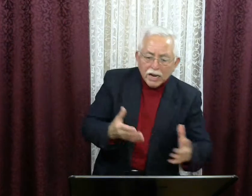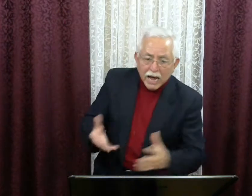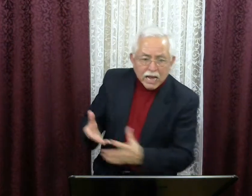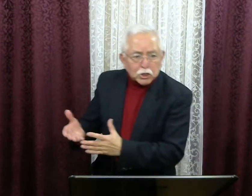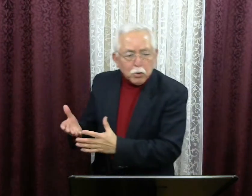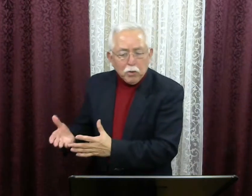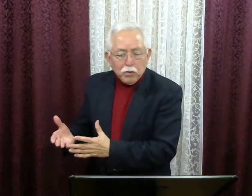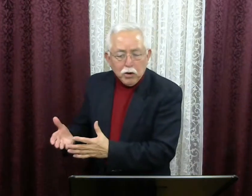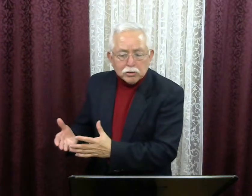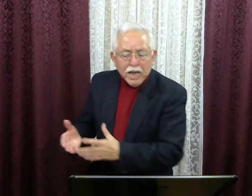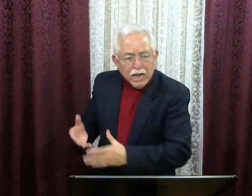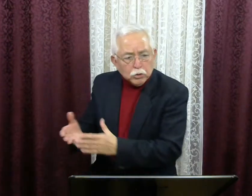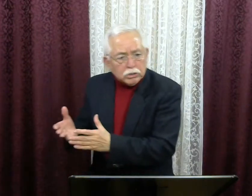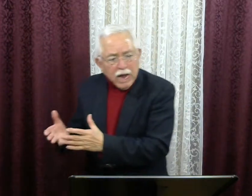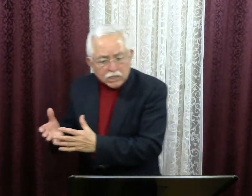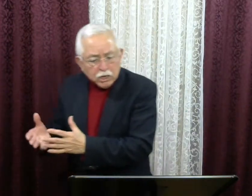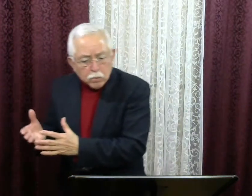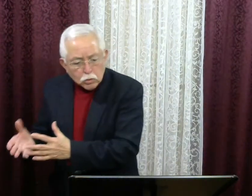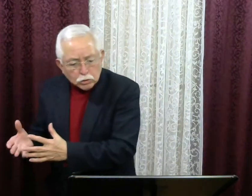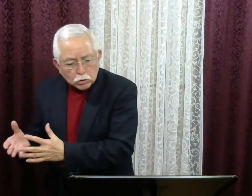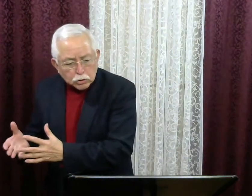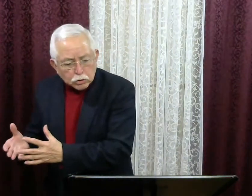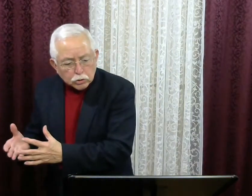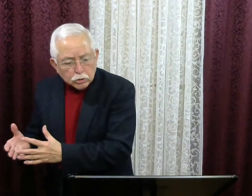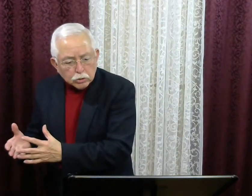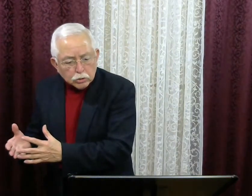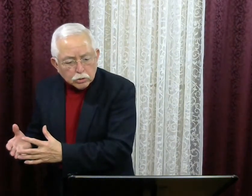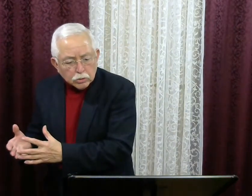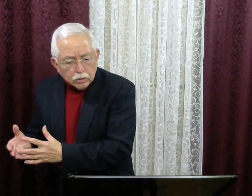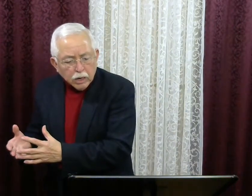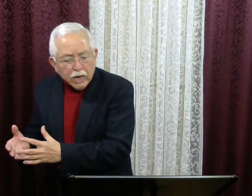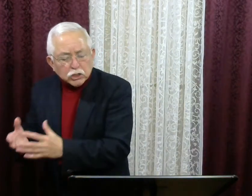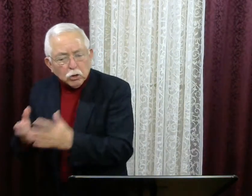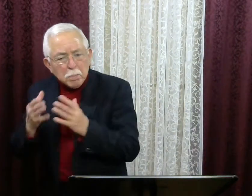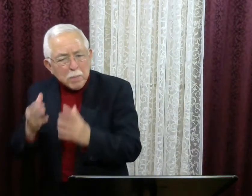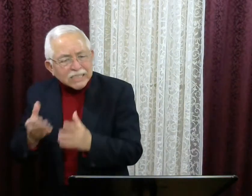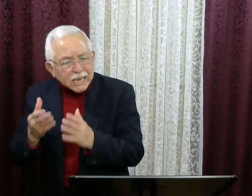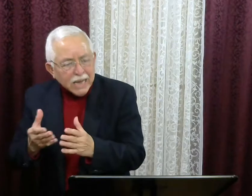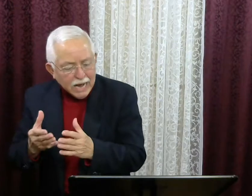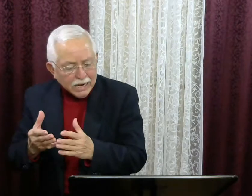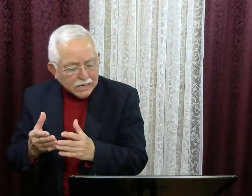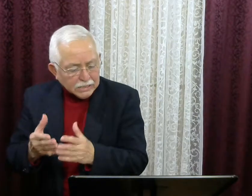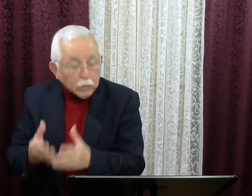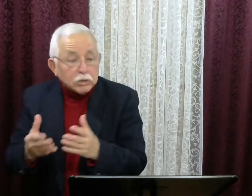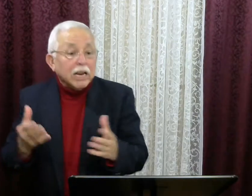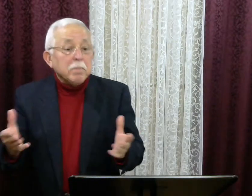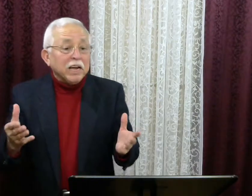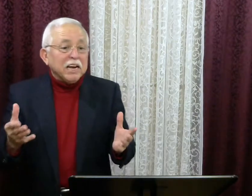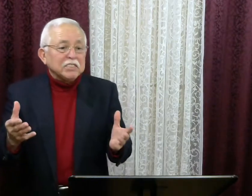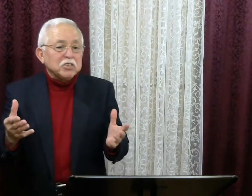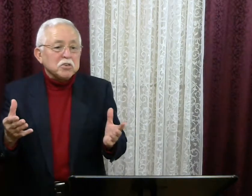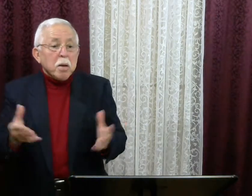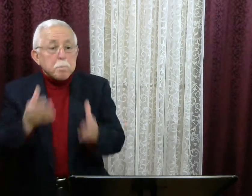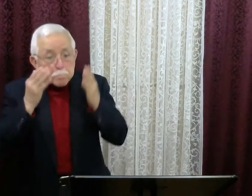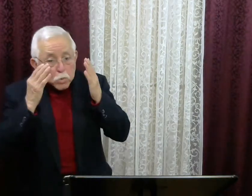cualidades como Dios, en sus atributos que son más allá de nuestra imaginación, mucho